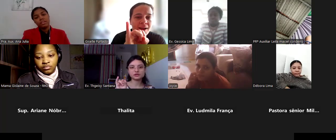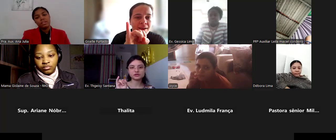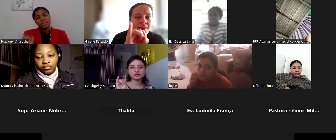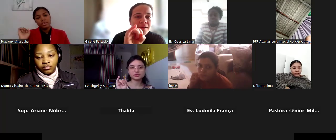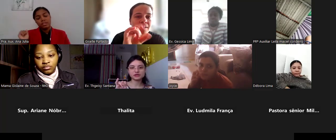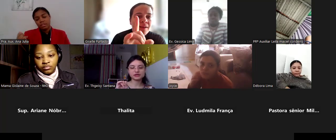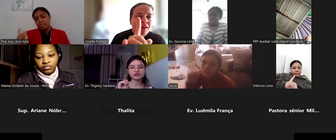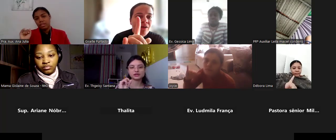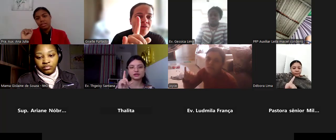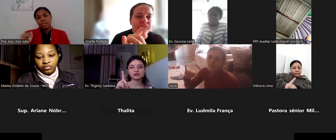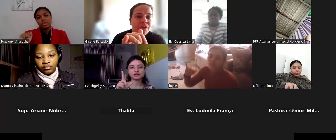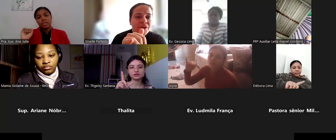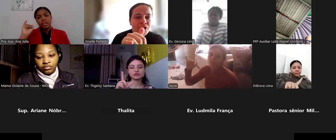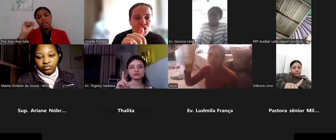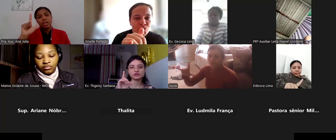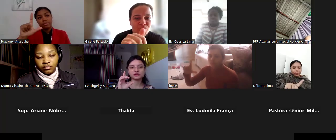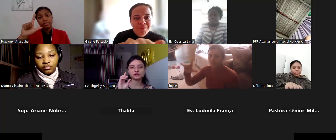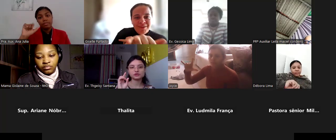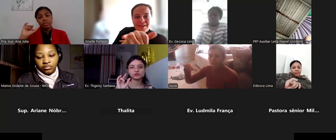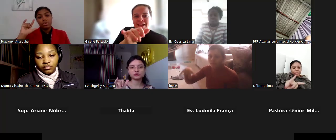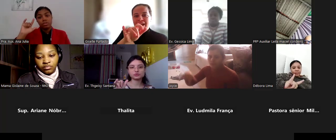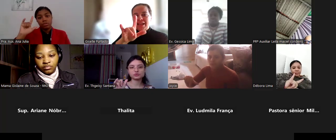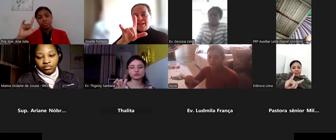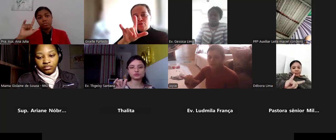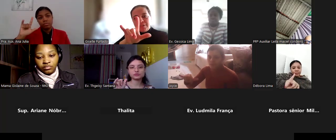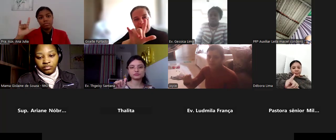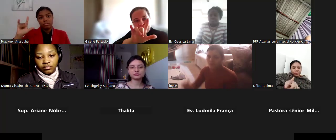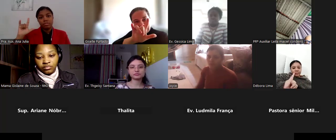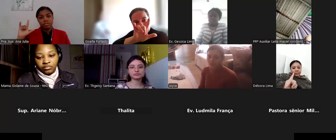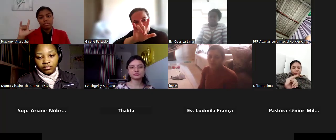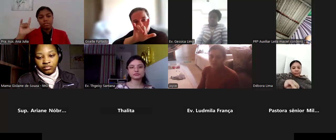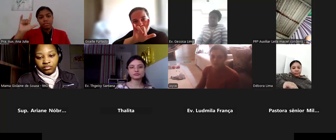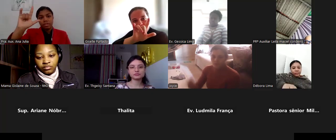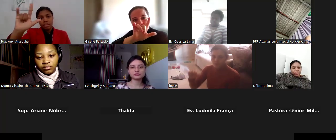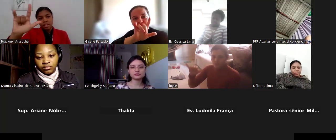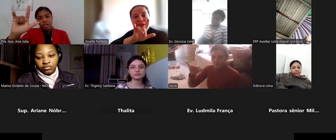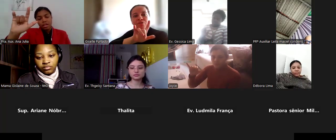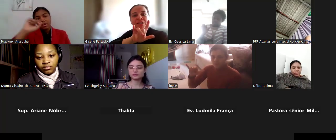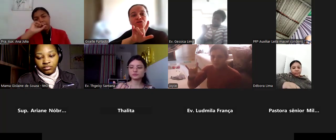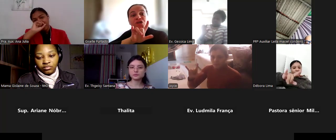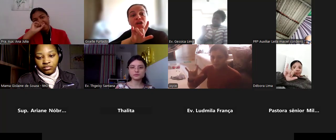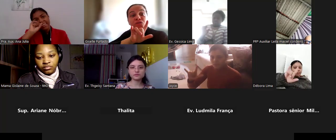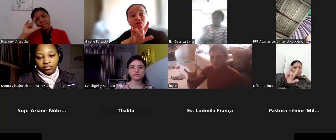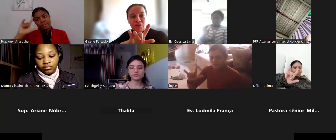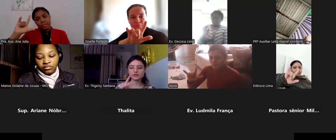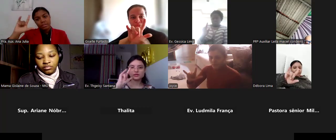I love you. Ele é um sinal assim, ó. Isso aqui é o sinal de eu te amo.